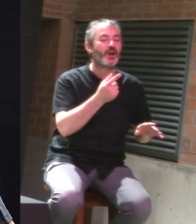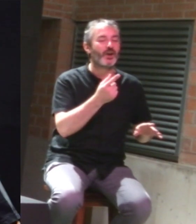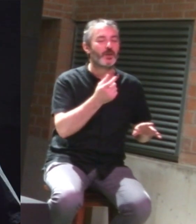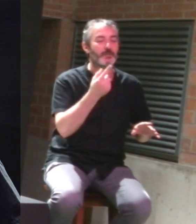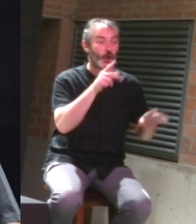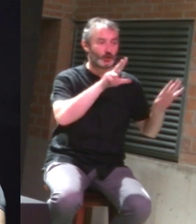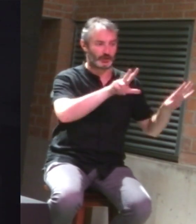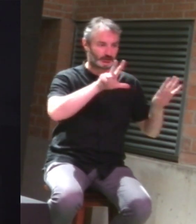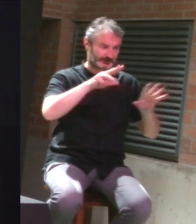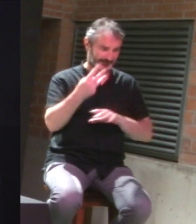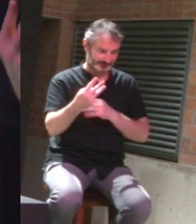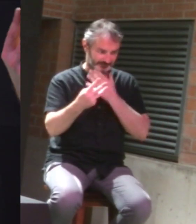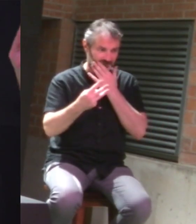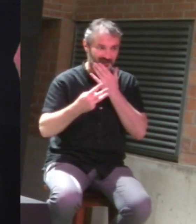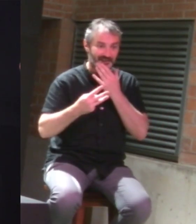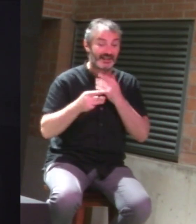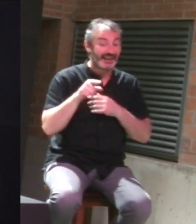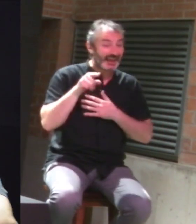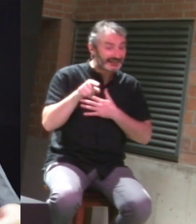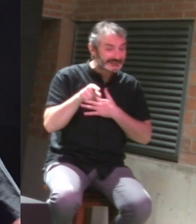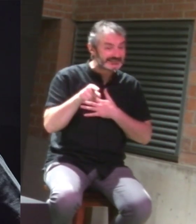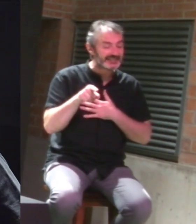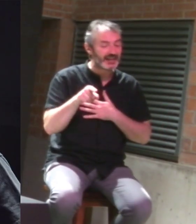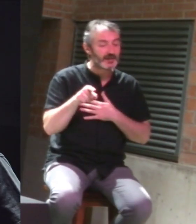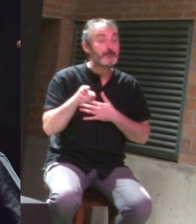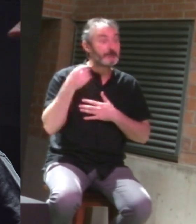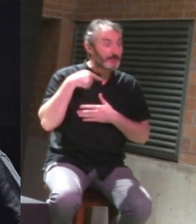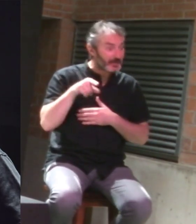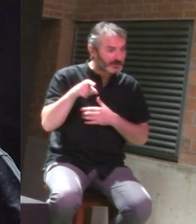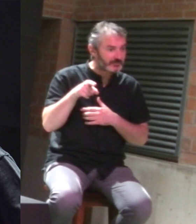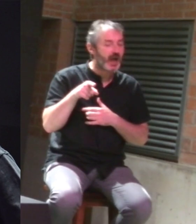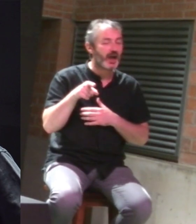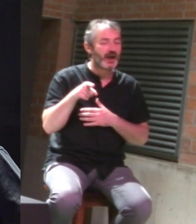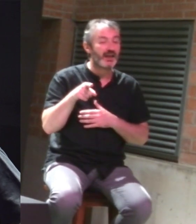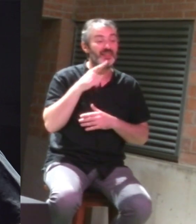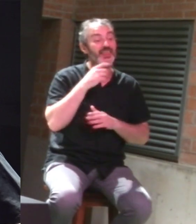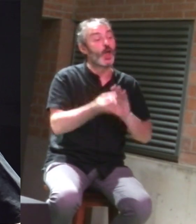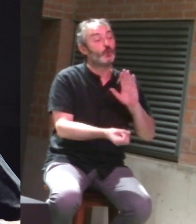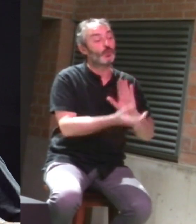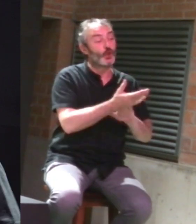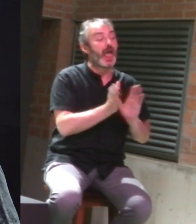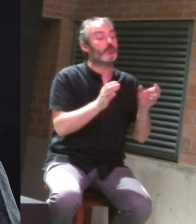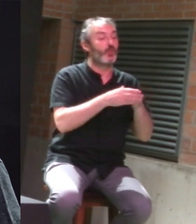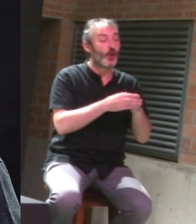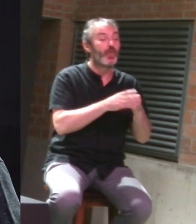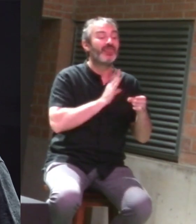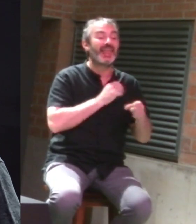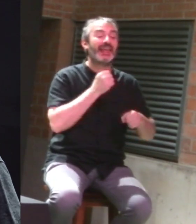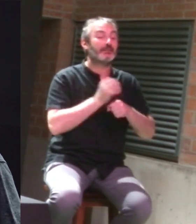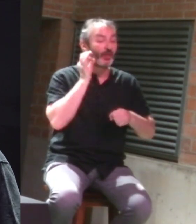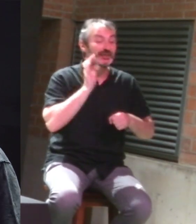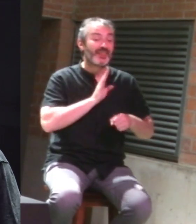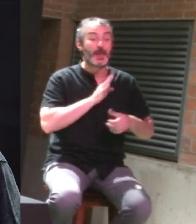1883. De nuevo la vemos involucrada en la constitución de la Agrupación de Trabajadoras de